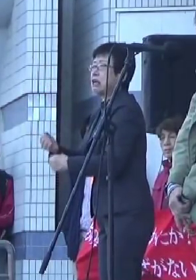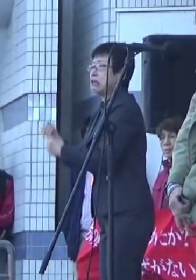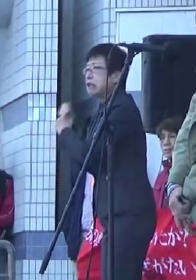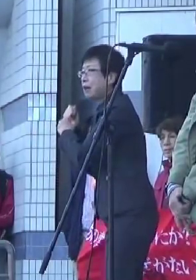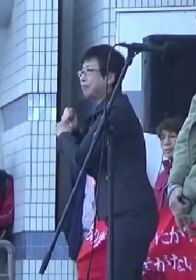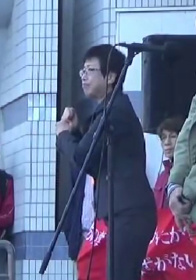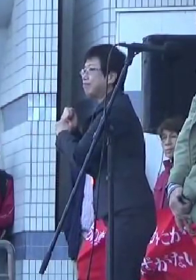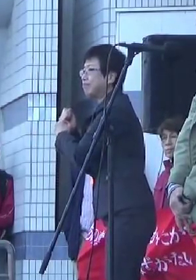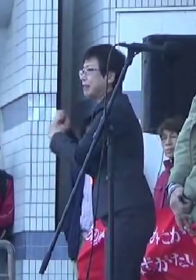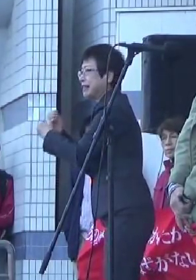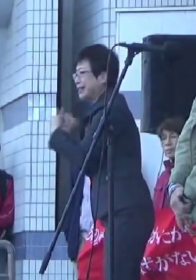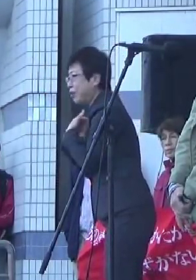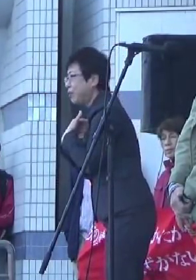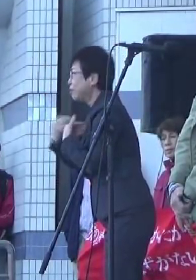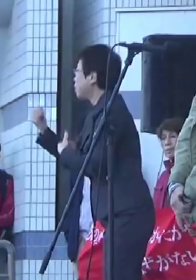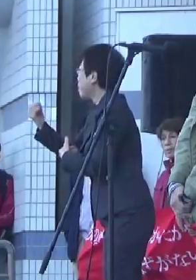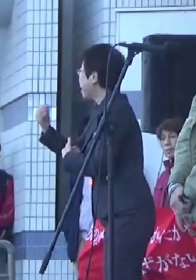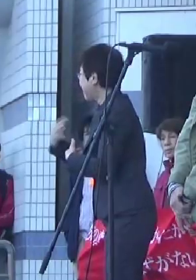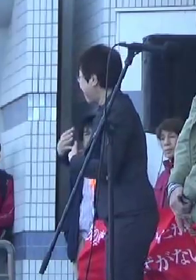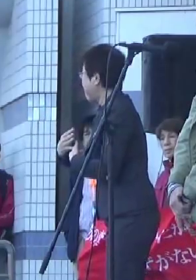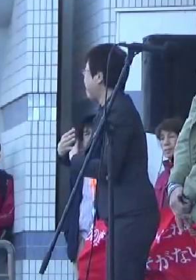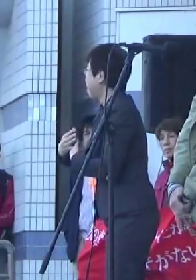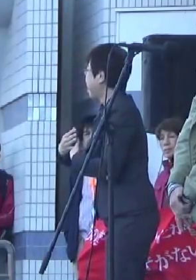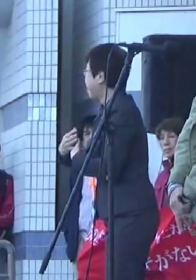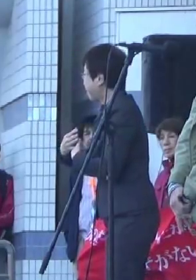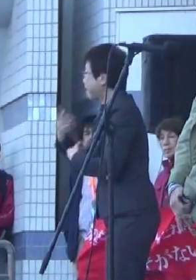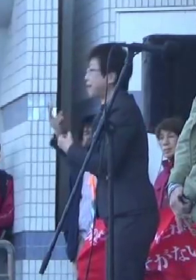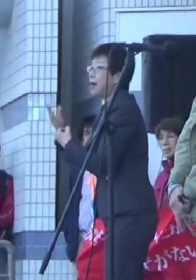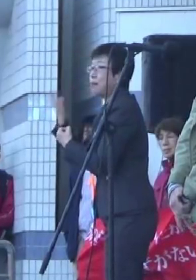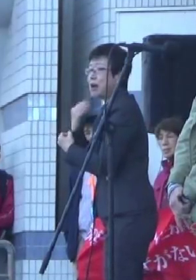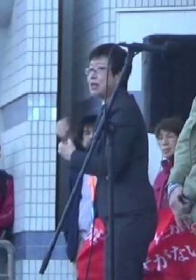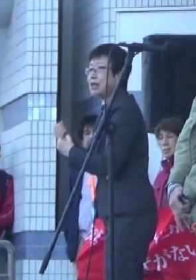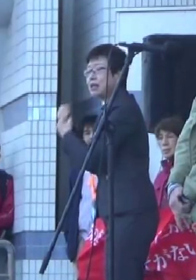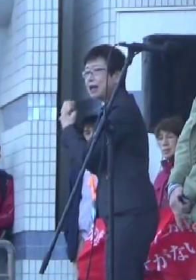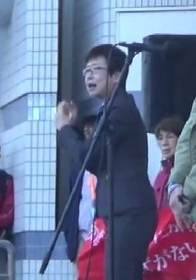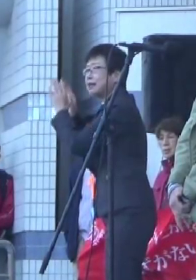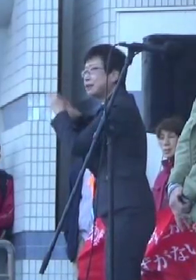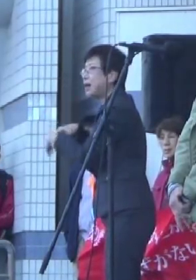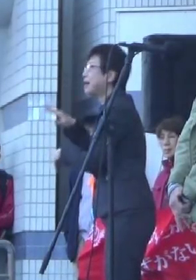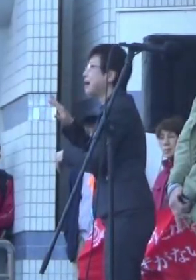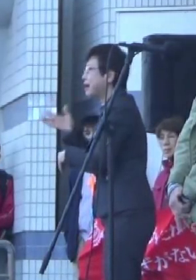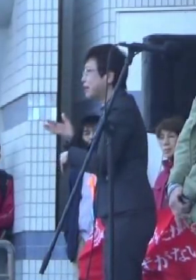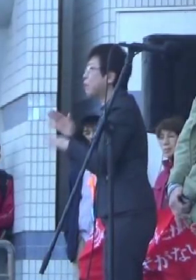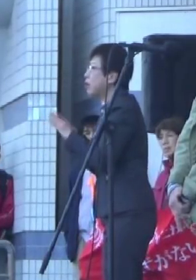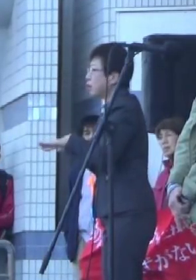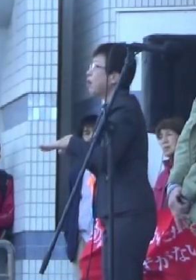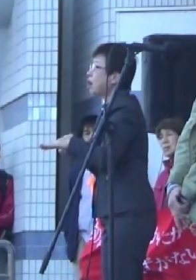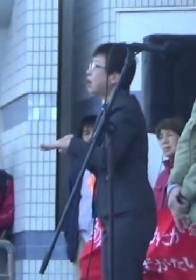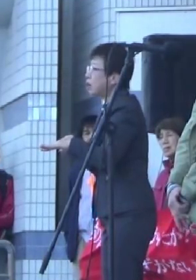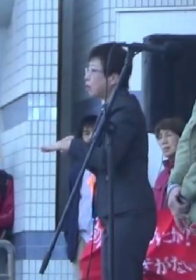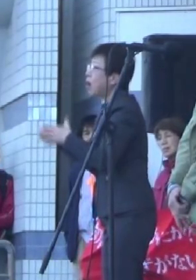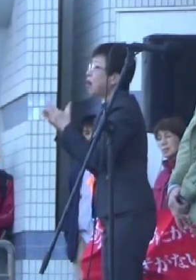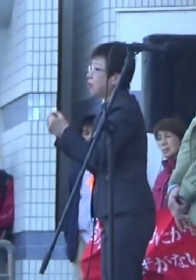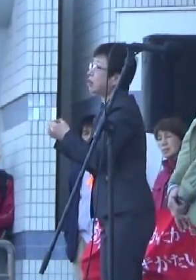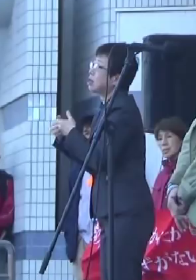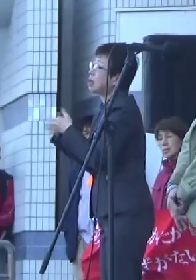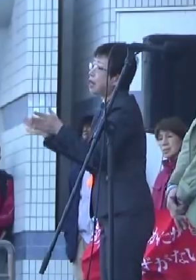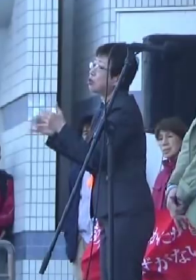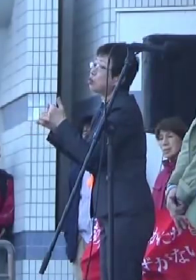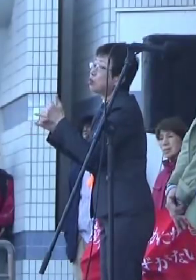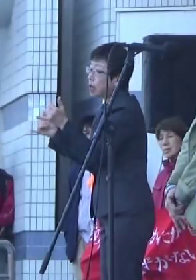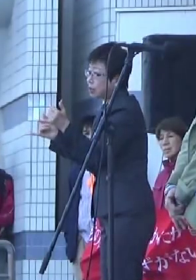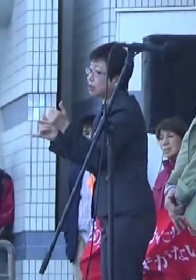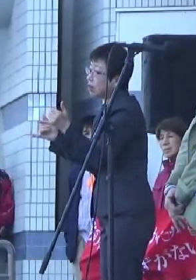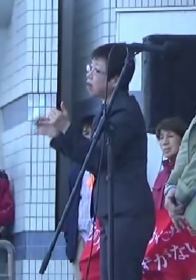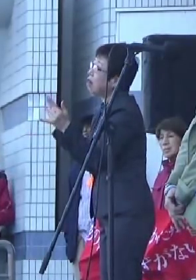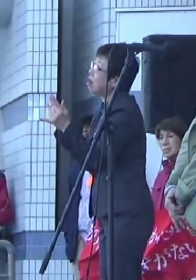難しろと言われて2年前に避難したけれども今解除になっている人たちが今福島